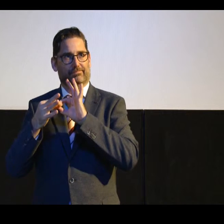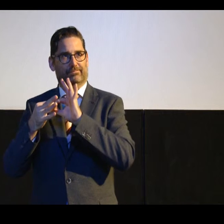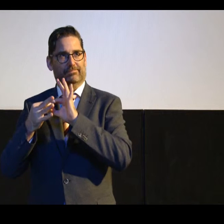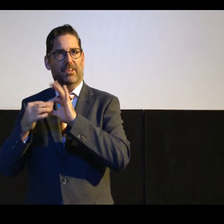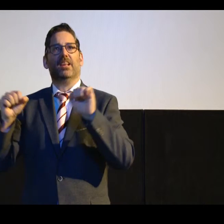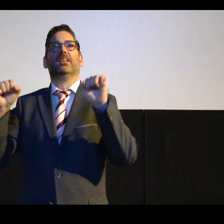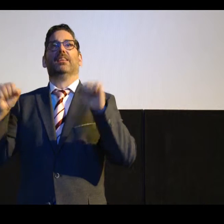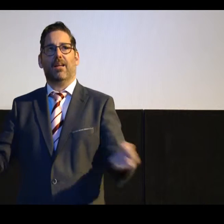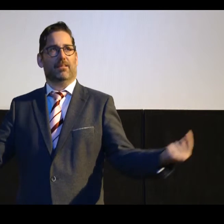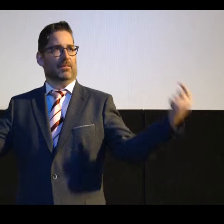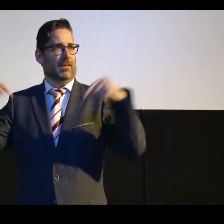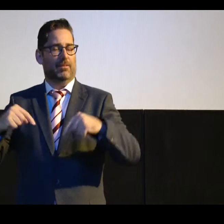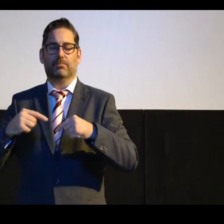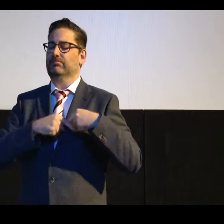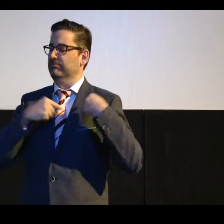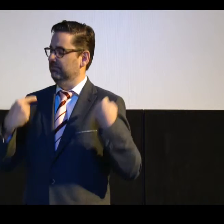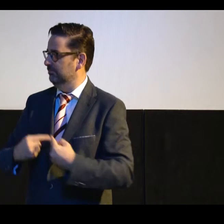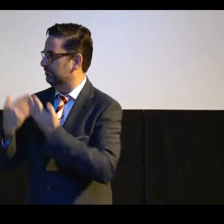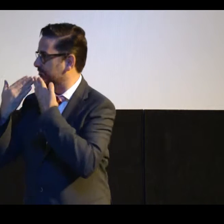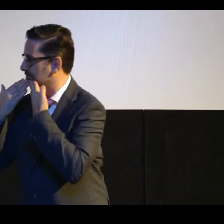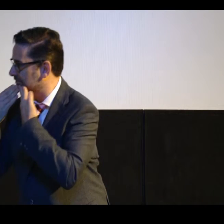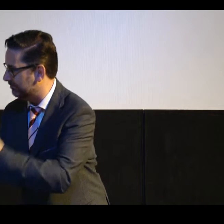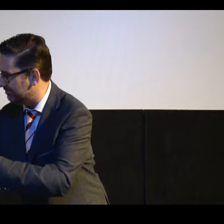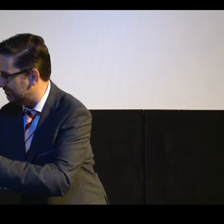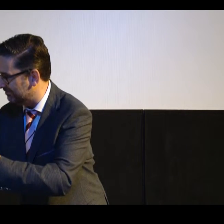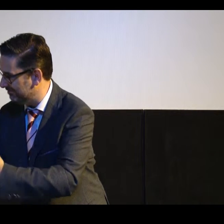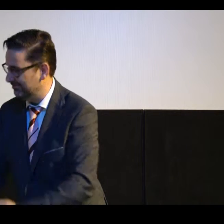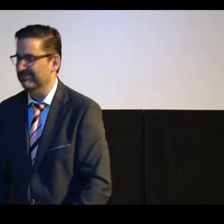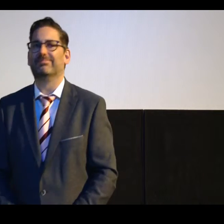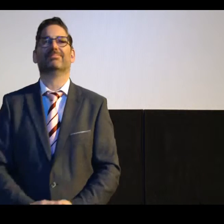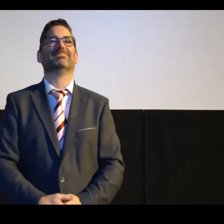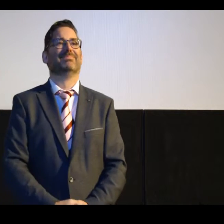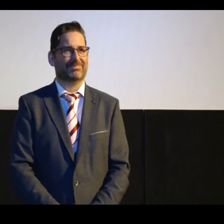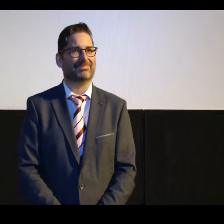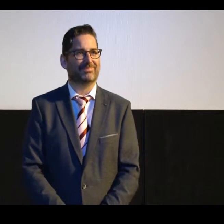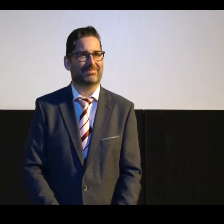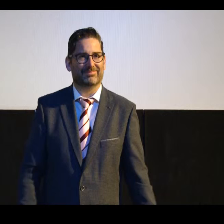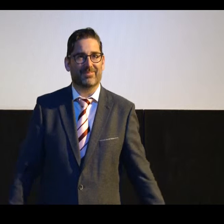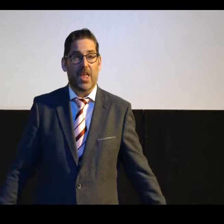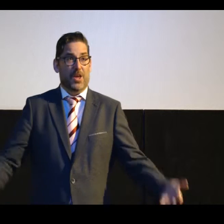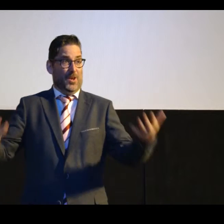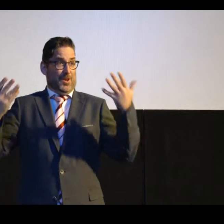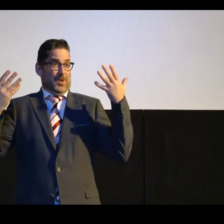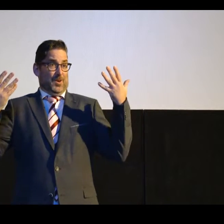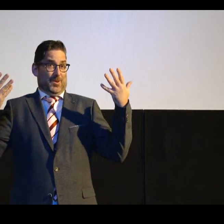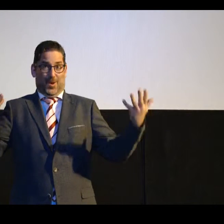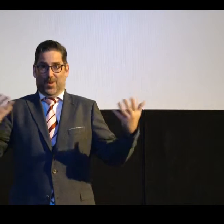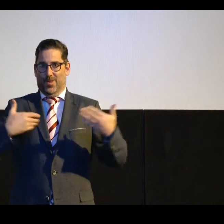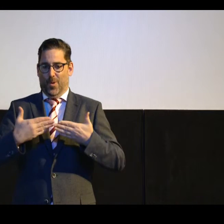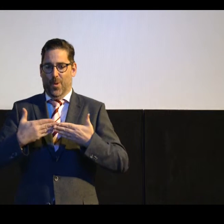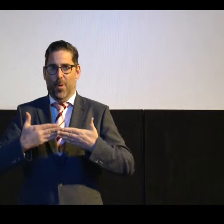colaboración hubiese sido imposible celebrar estas jornadas. Así que, Roberto, de corazón, muchísimas gracias.